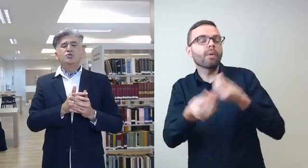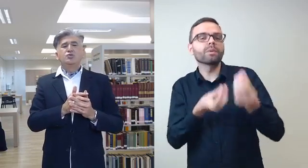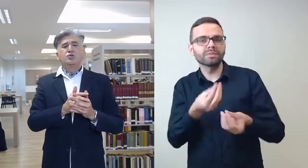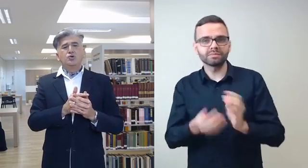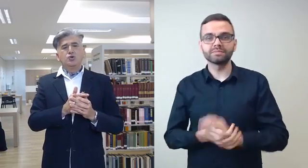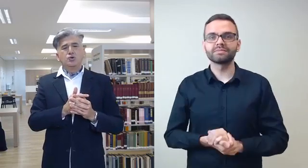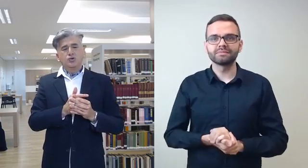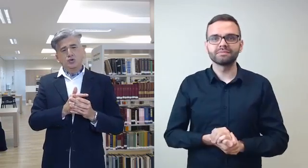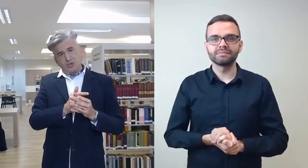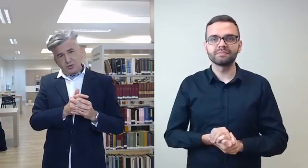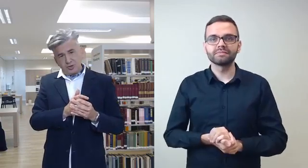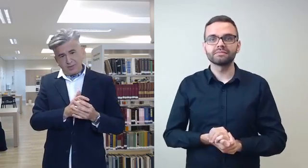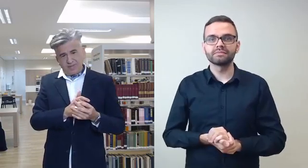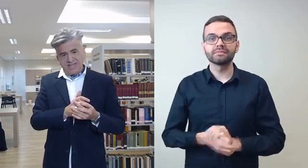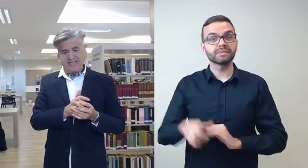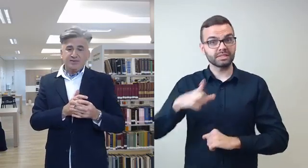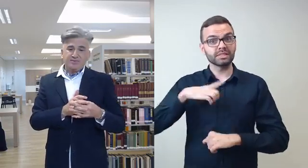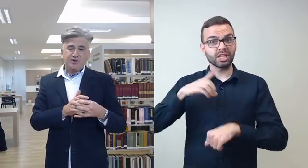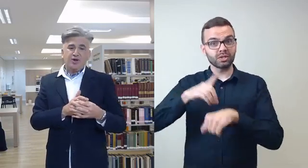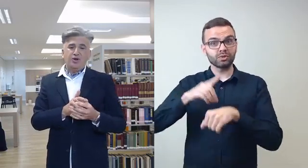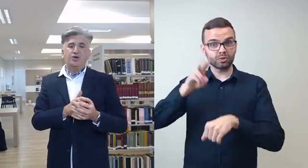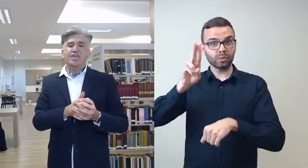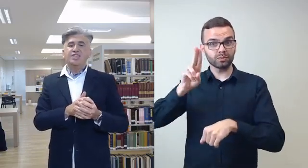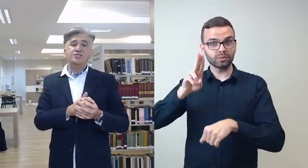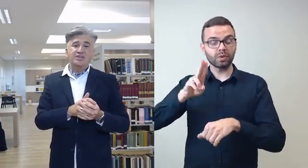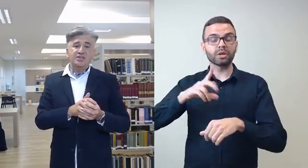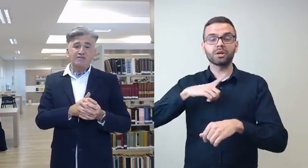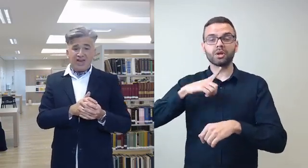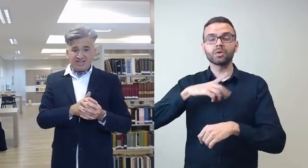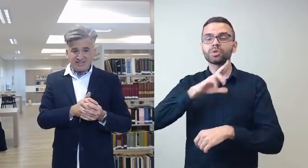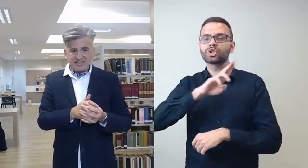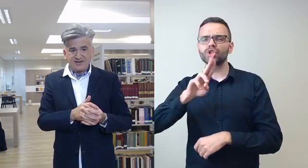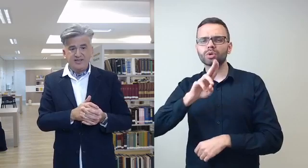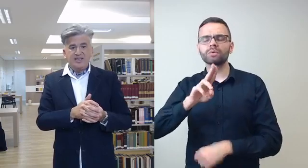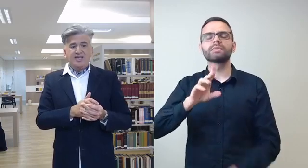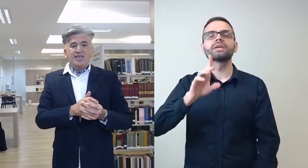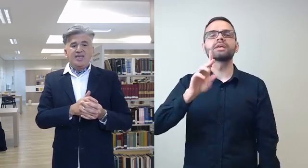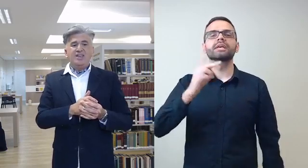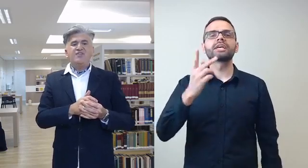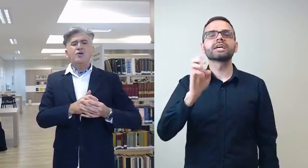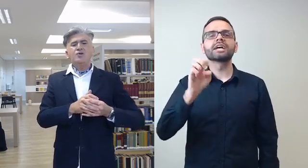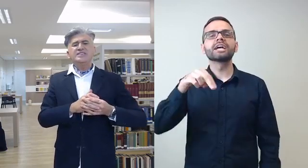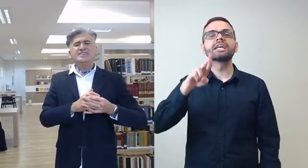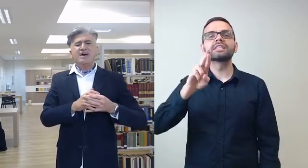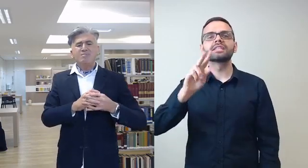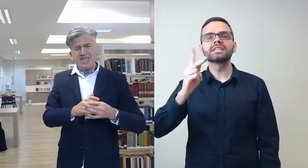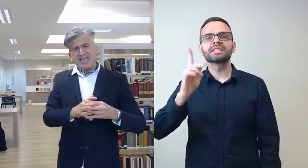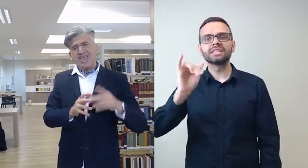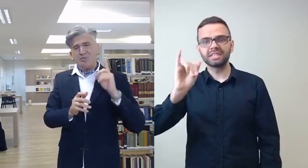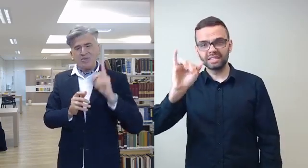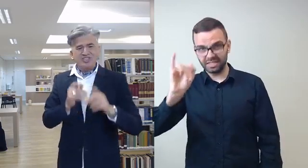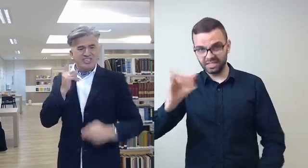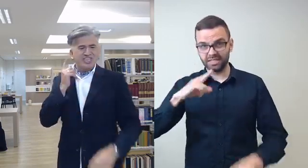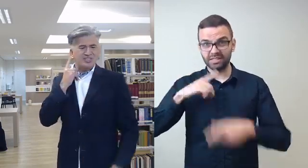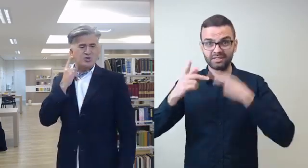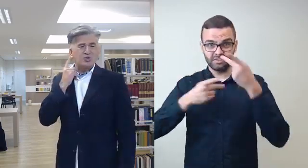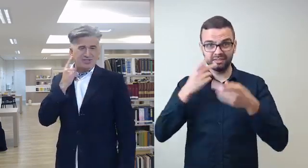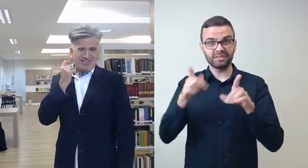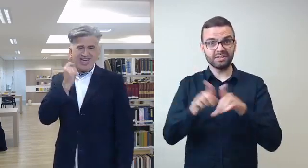temos o doutor, PhD, psicólogo Henry Weissinger. Ele falou que saber